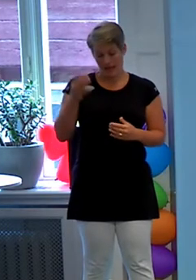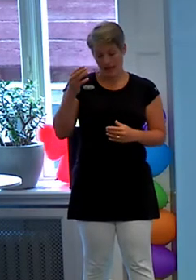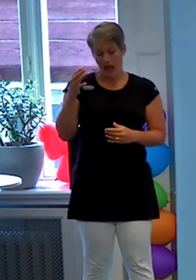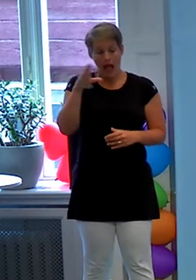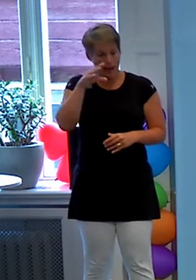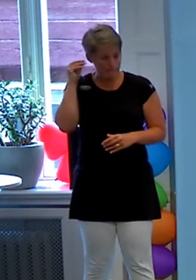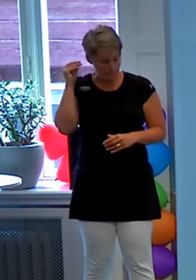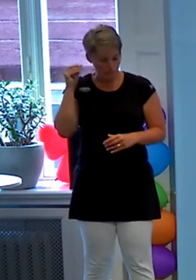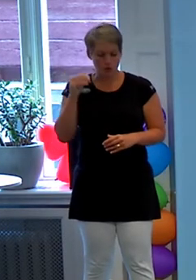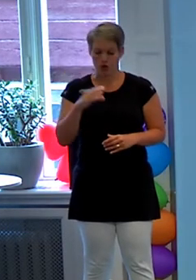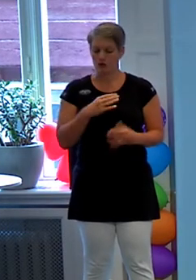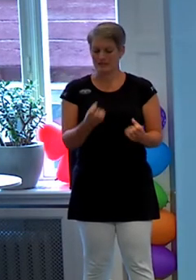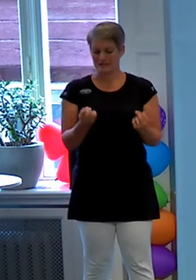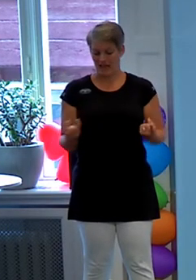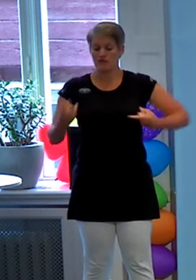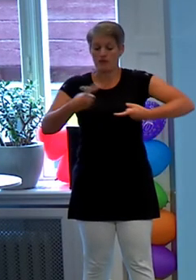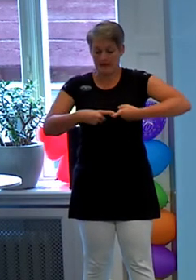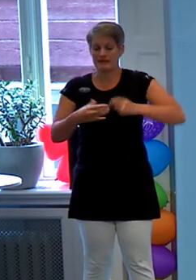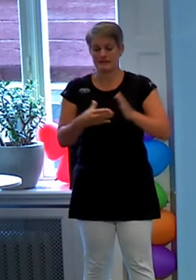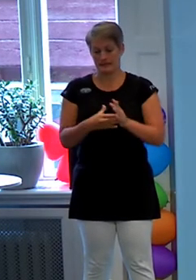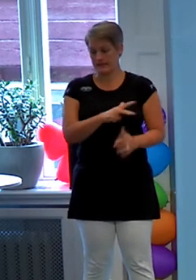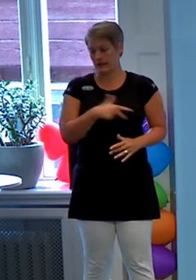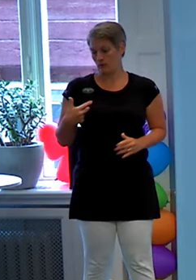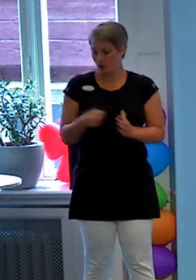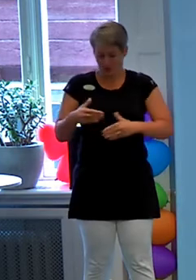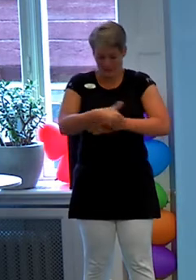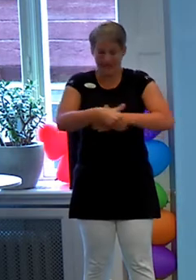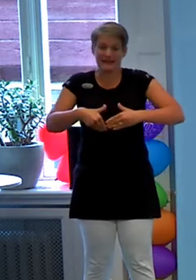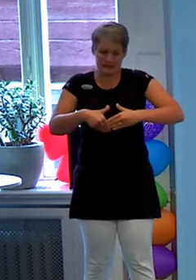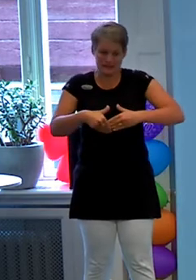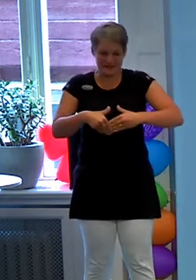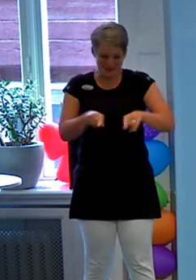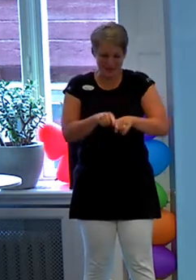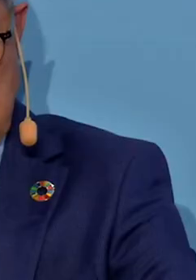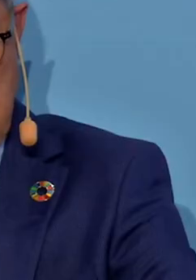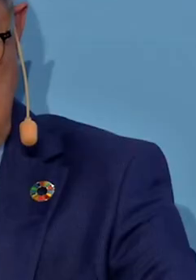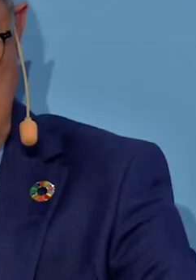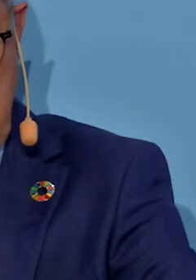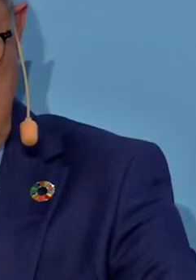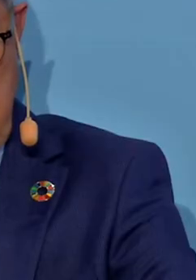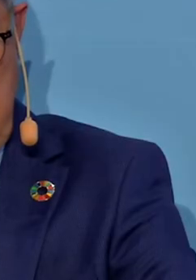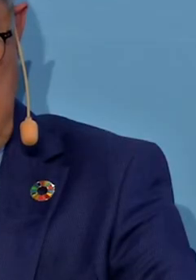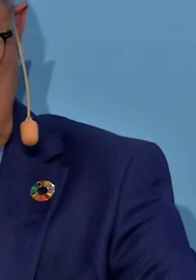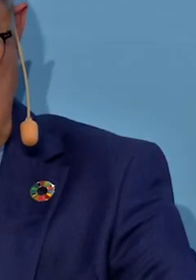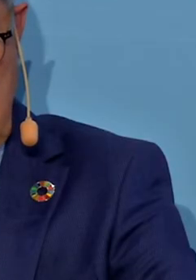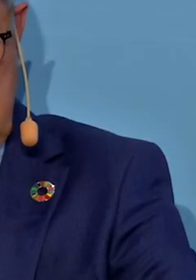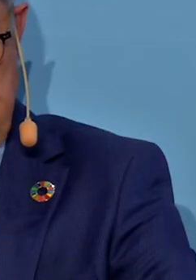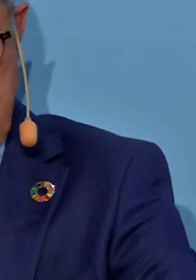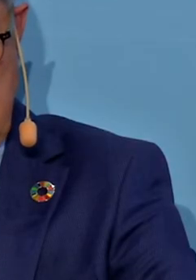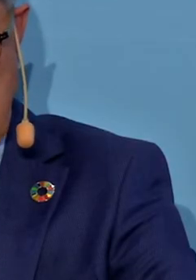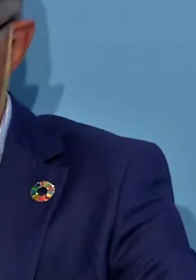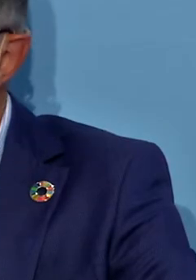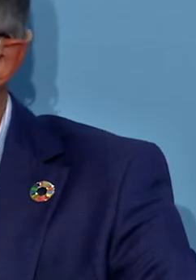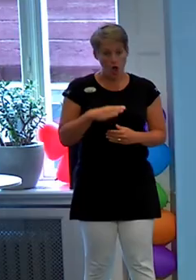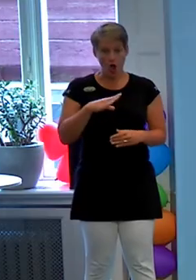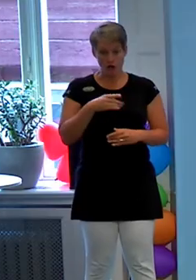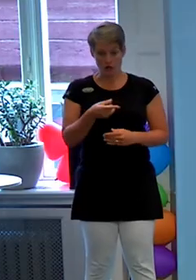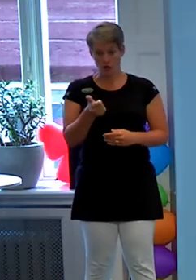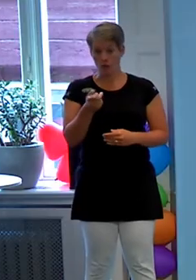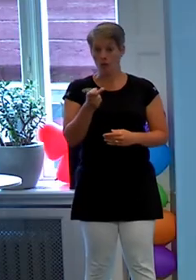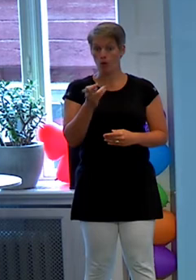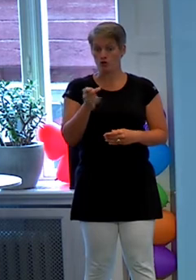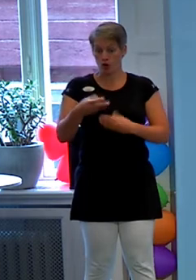stark förbindelse till Danmark i och med att gränsen går längs Jylland och Schleswig-Holstein. Så där är... Har ni bordershop där också? Så?